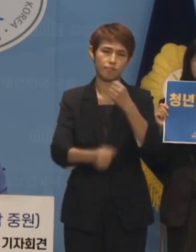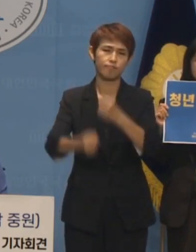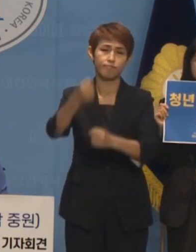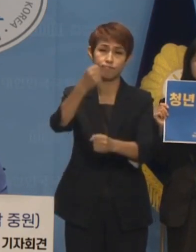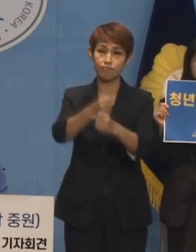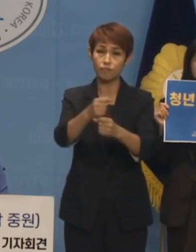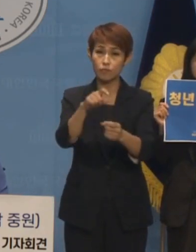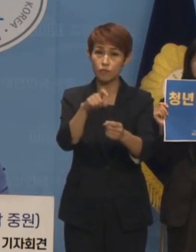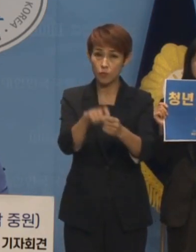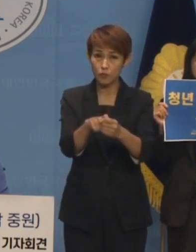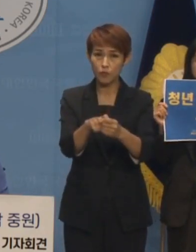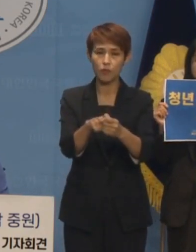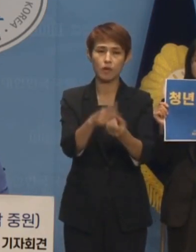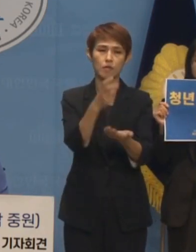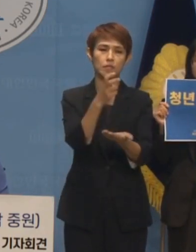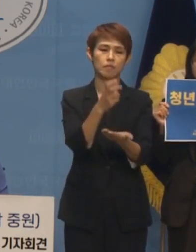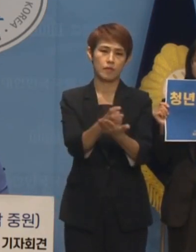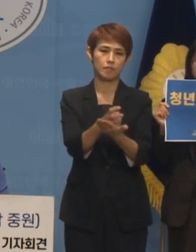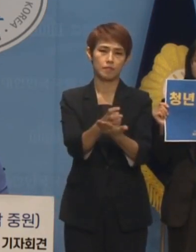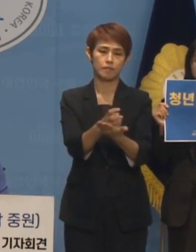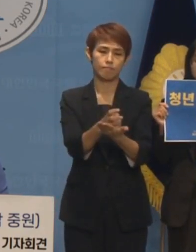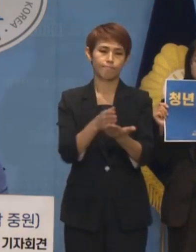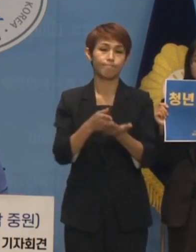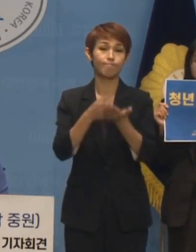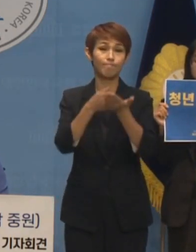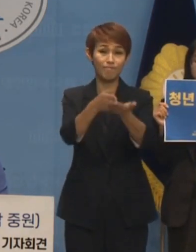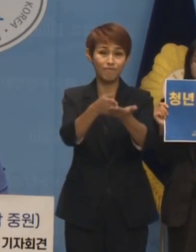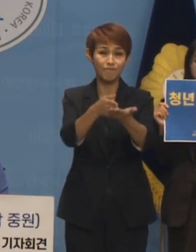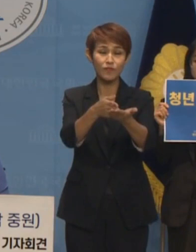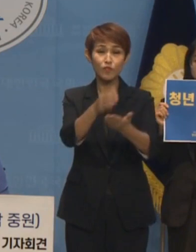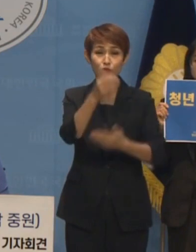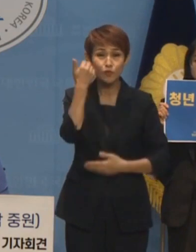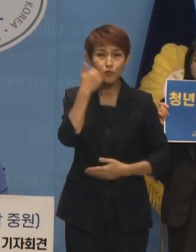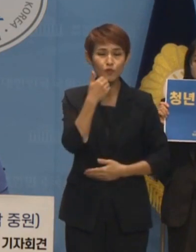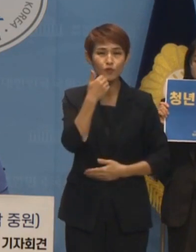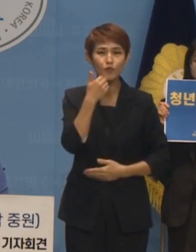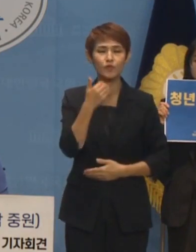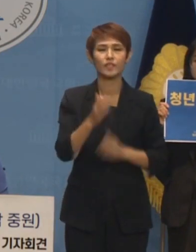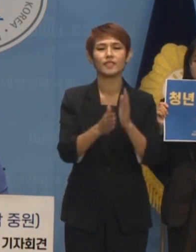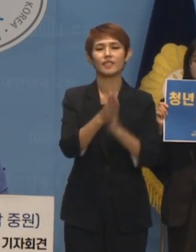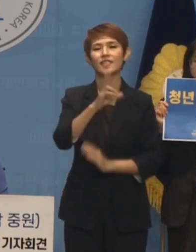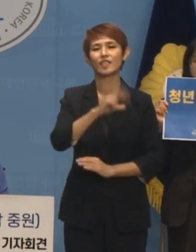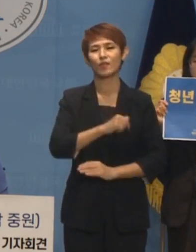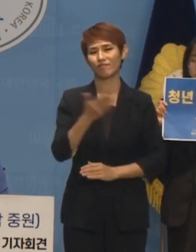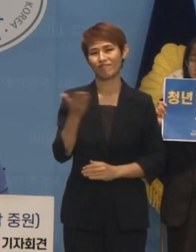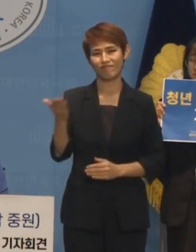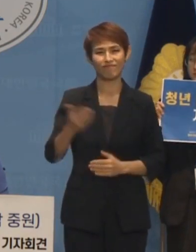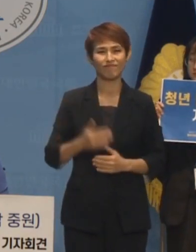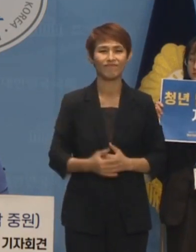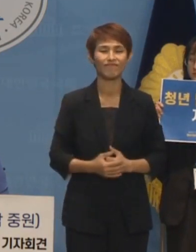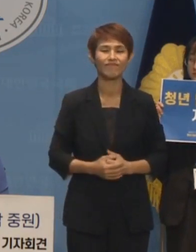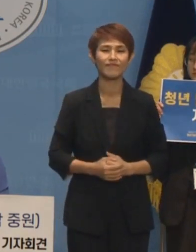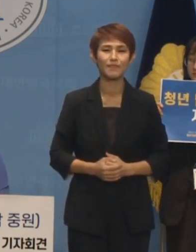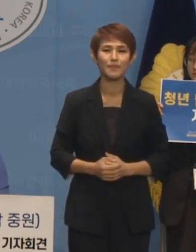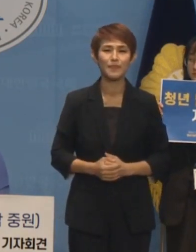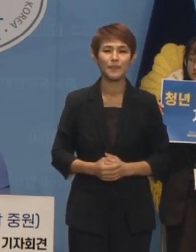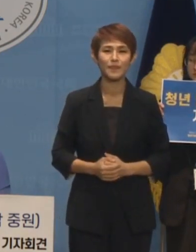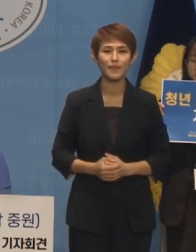위해서 조례를 발의한 우리 성남시의원입니다. 윤혜선 시의원의 발언을 들어보도록 하겠습니다.